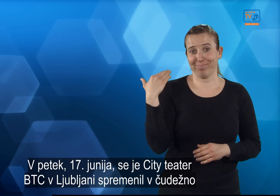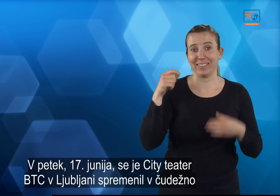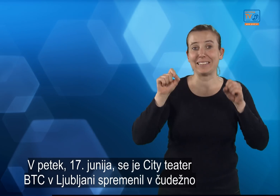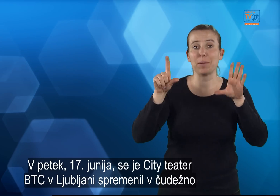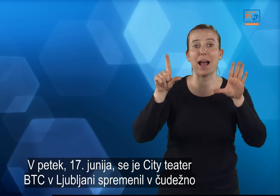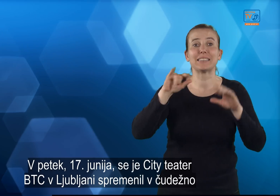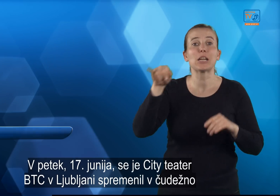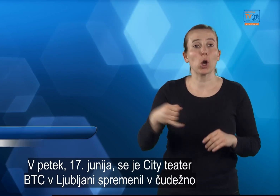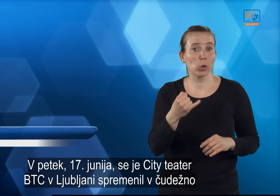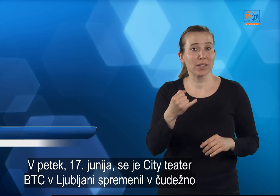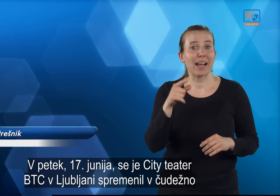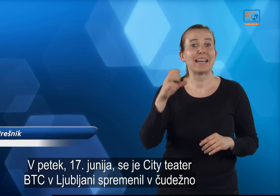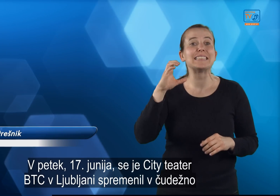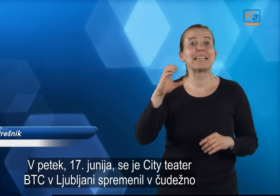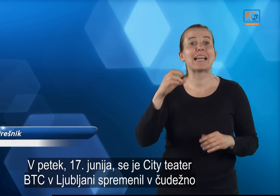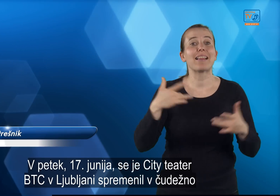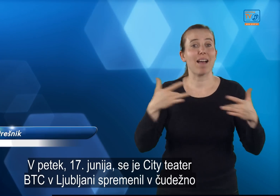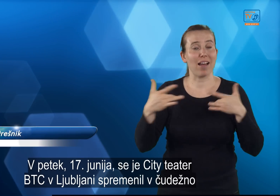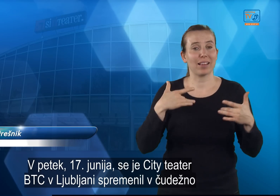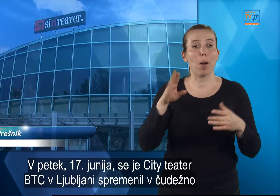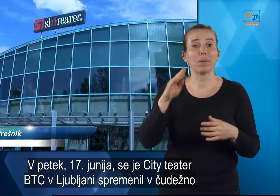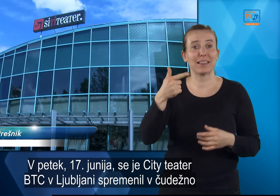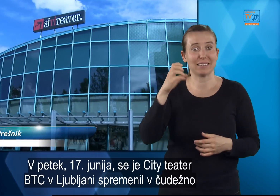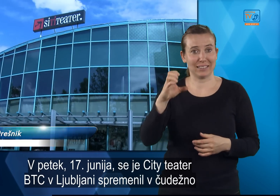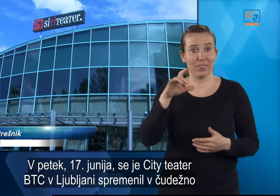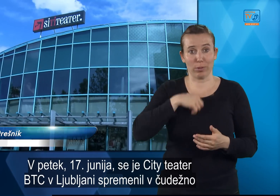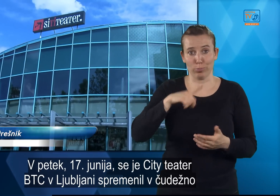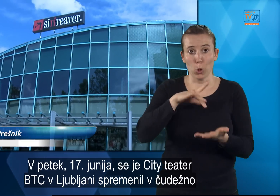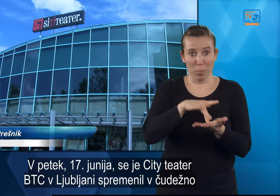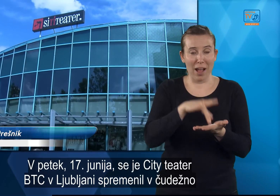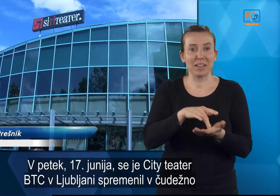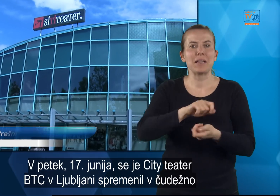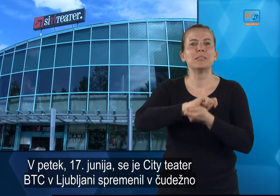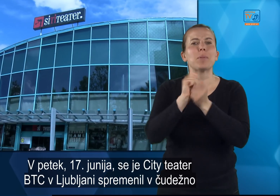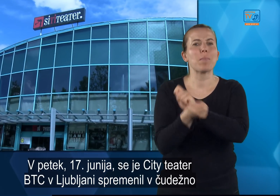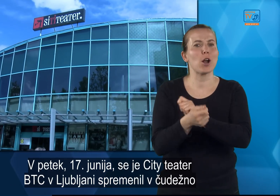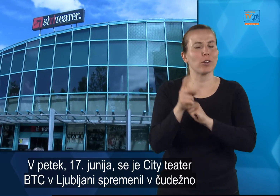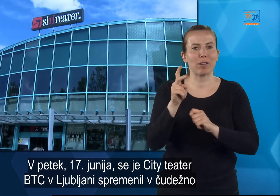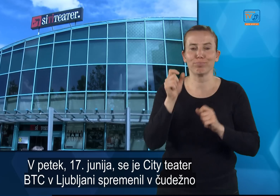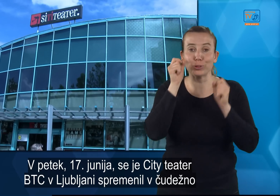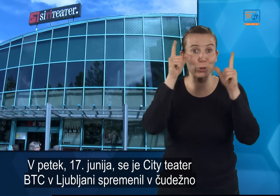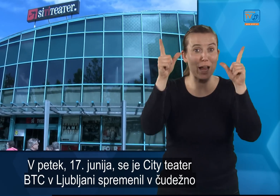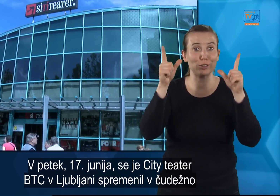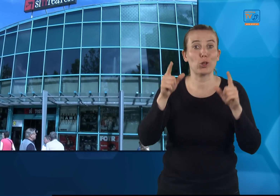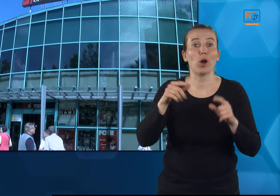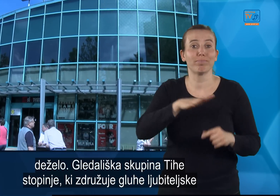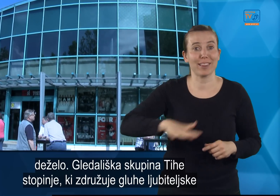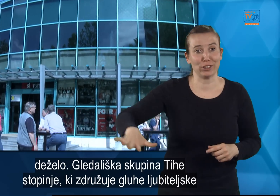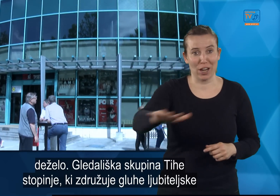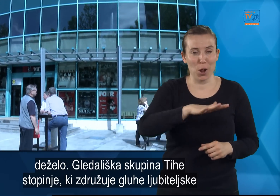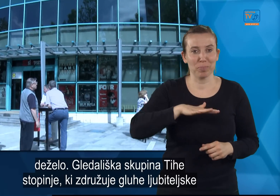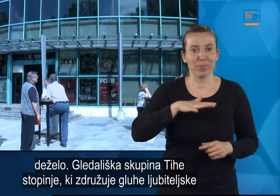V petek 17. junija se je City teater BTC v Ljubljani spremenil v čudežno deželo.